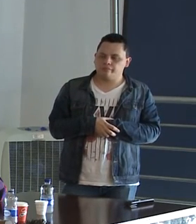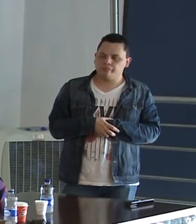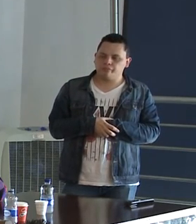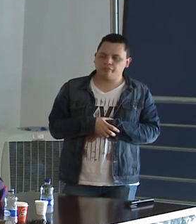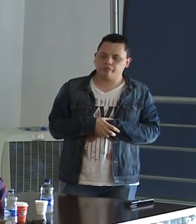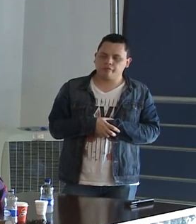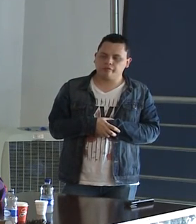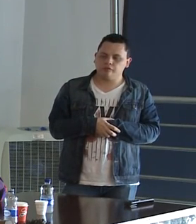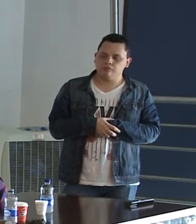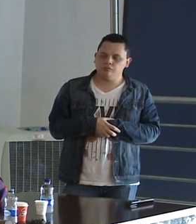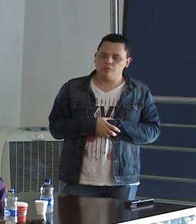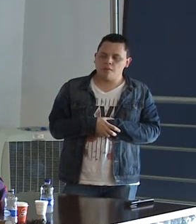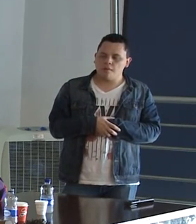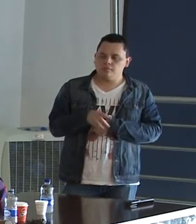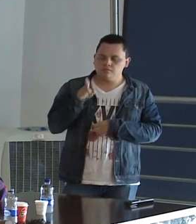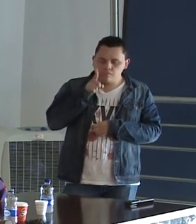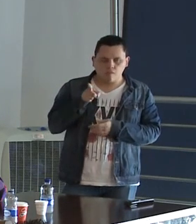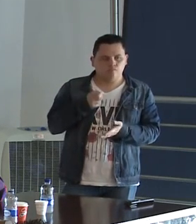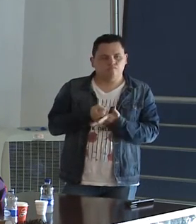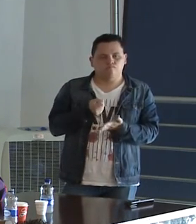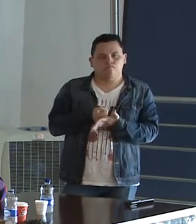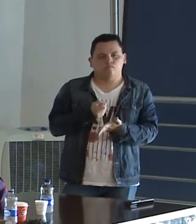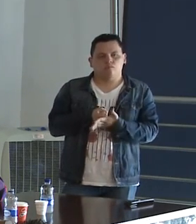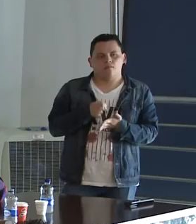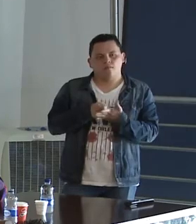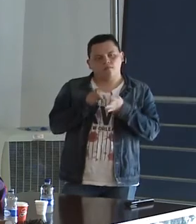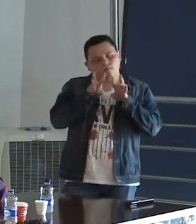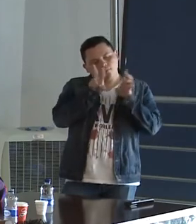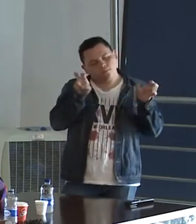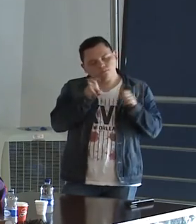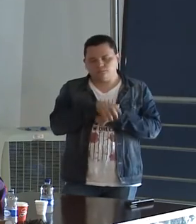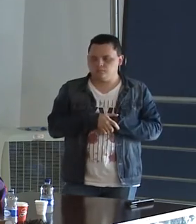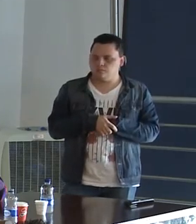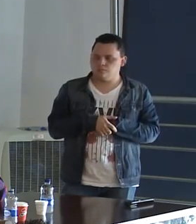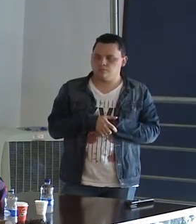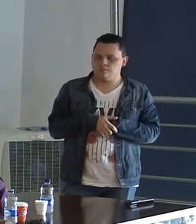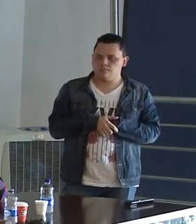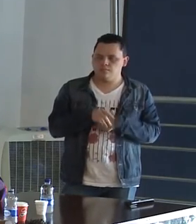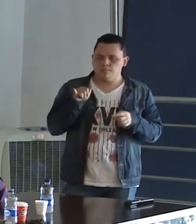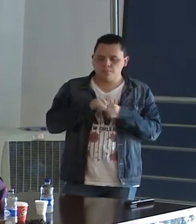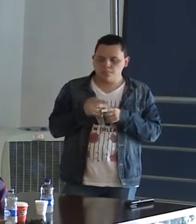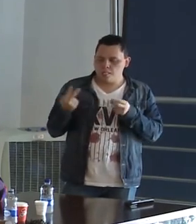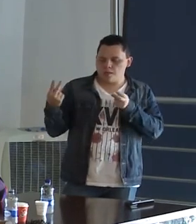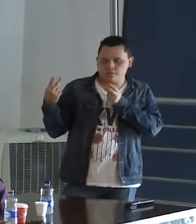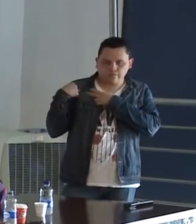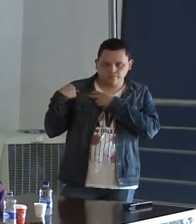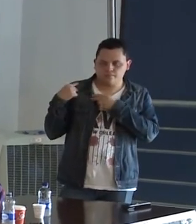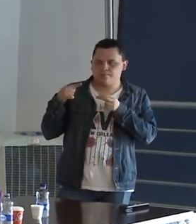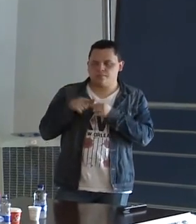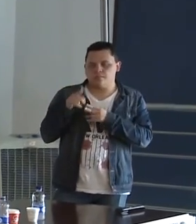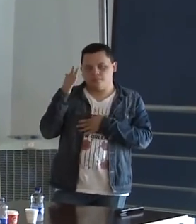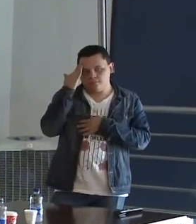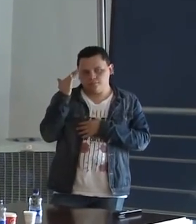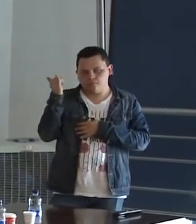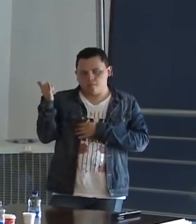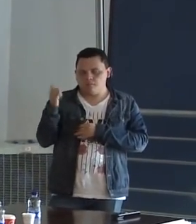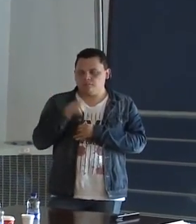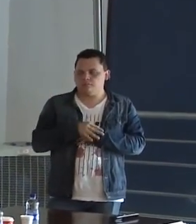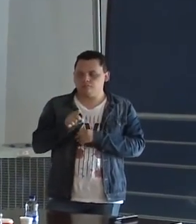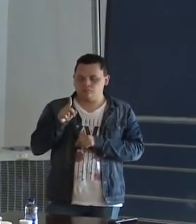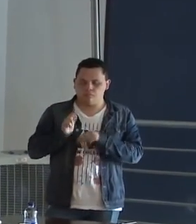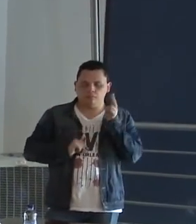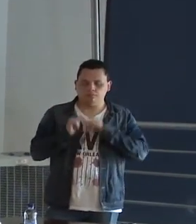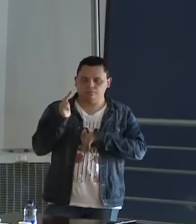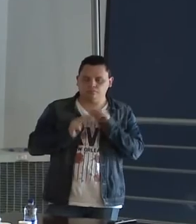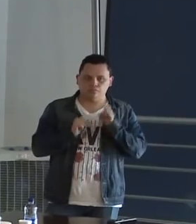aquí insistir en el tema de la responsabilidad académica y de la